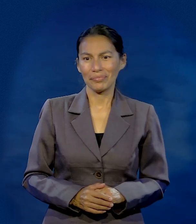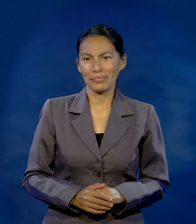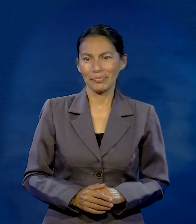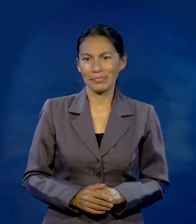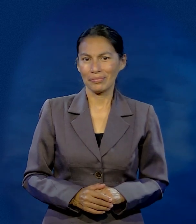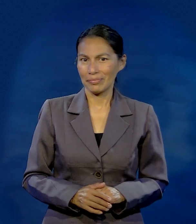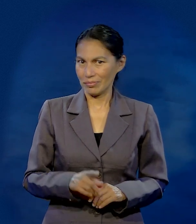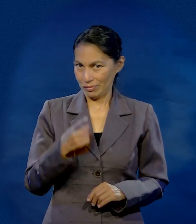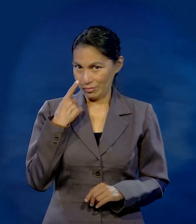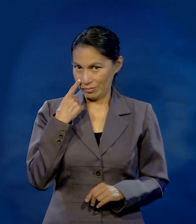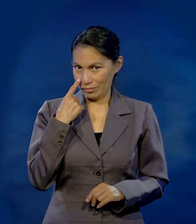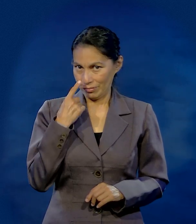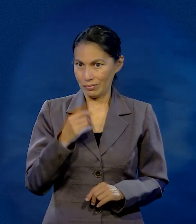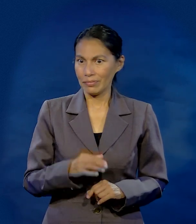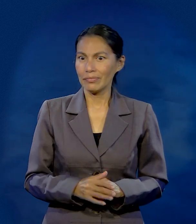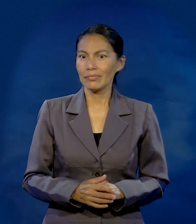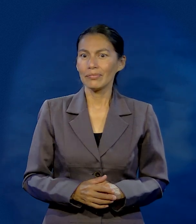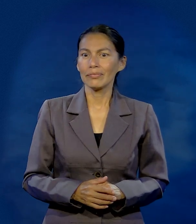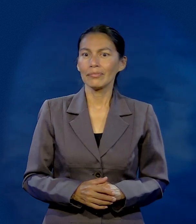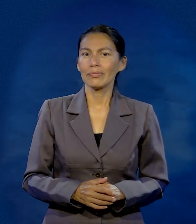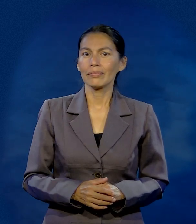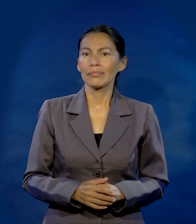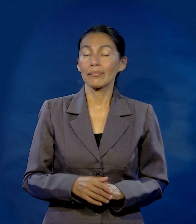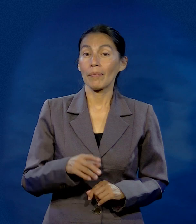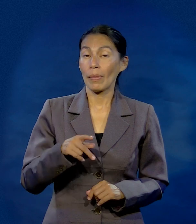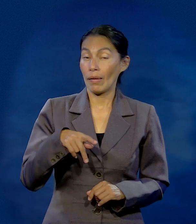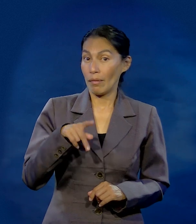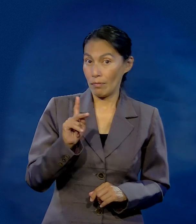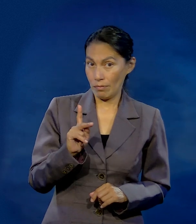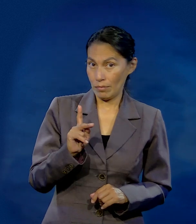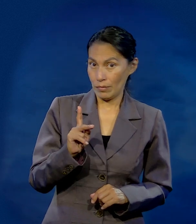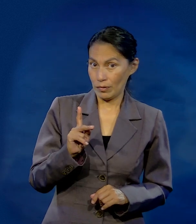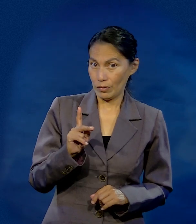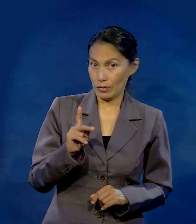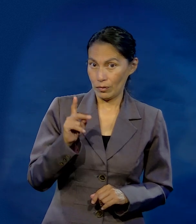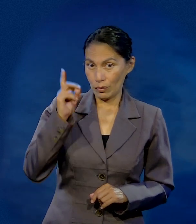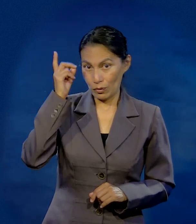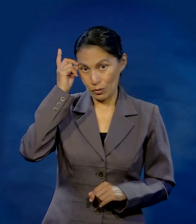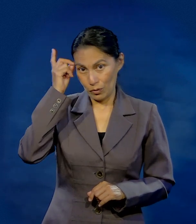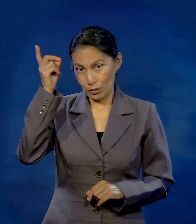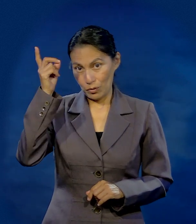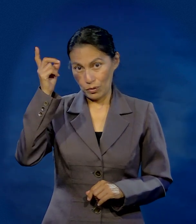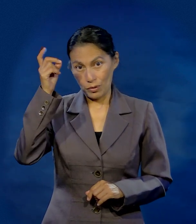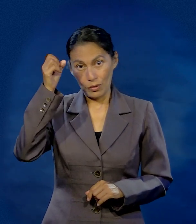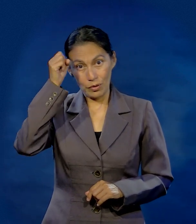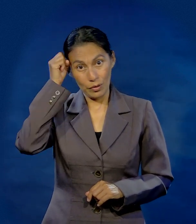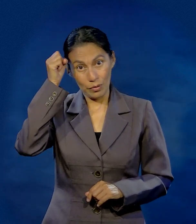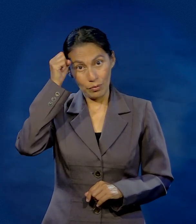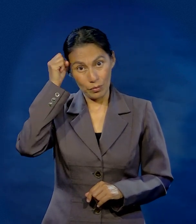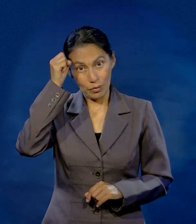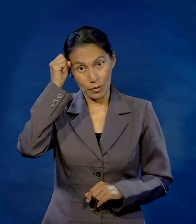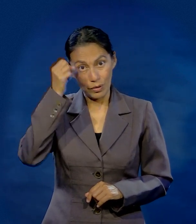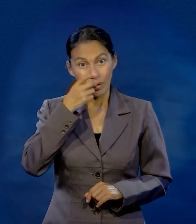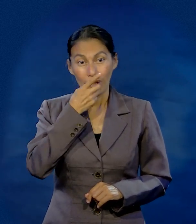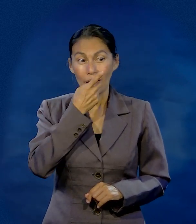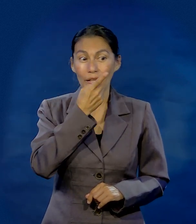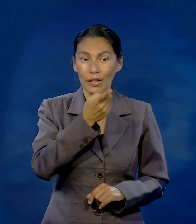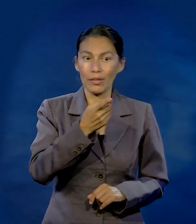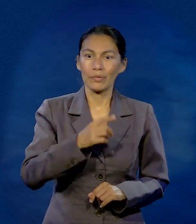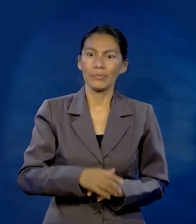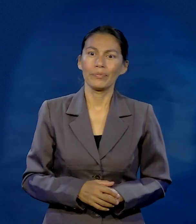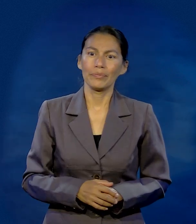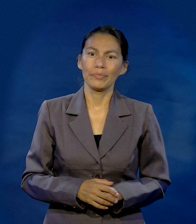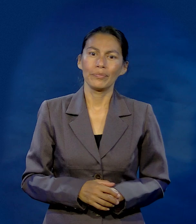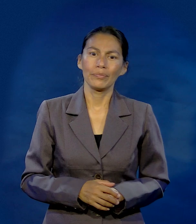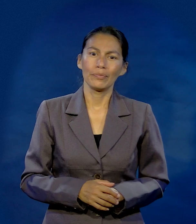y ricos ya les al de al lado Dile a poco no parezco rico Dígale al lado es el momento de lucirse